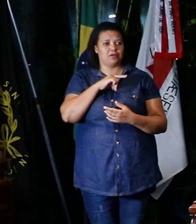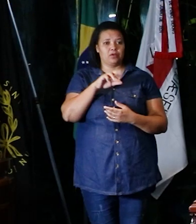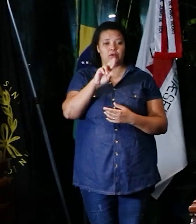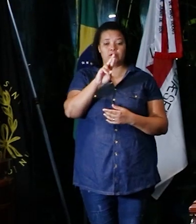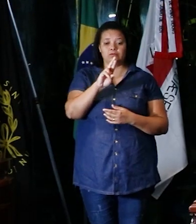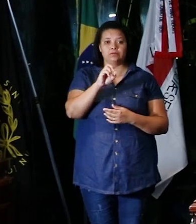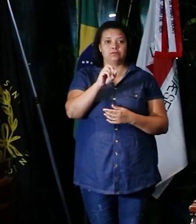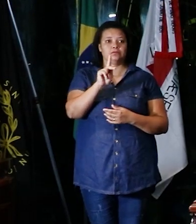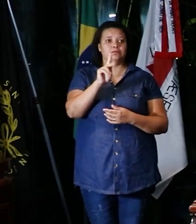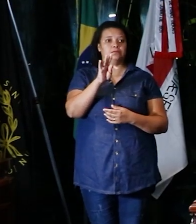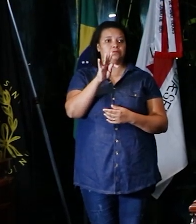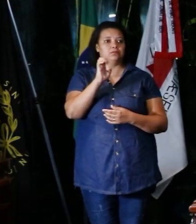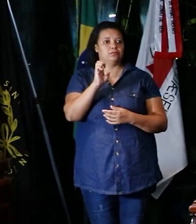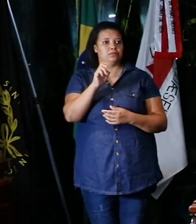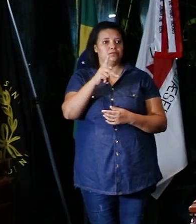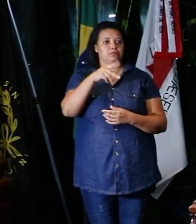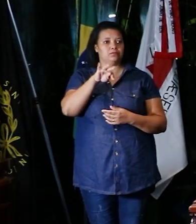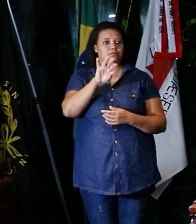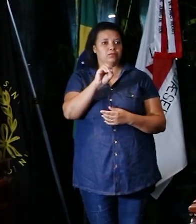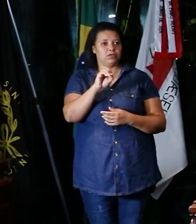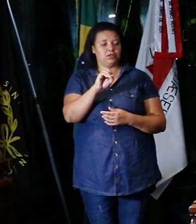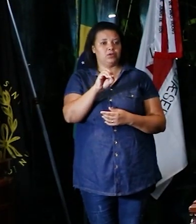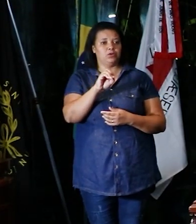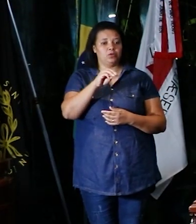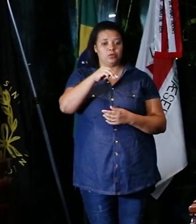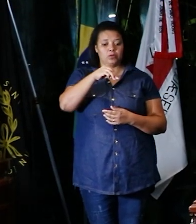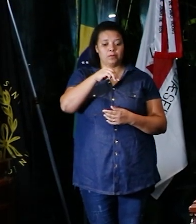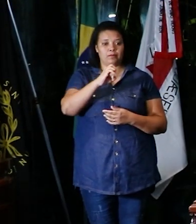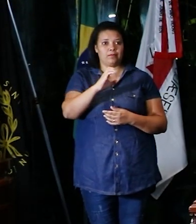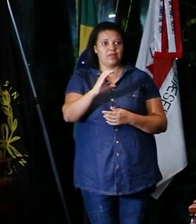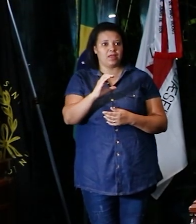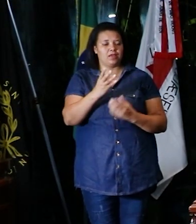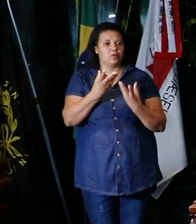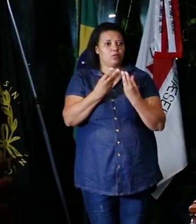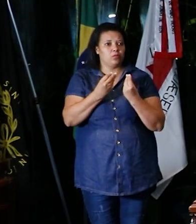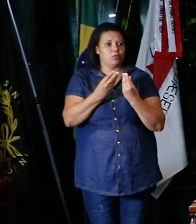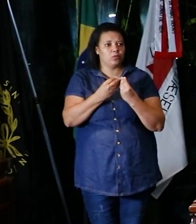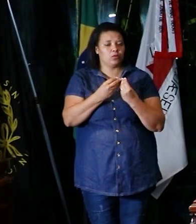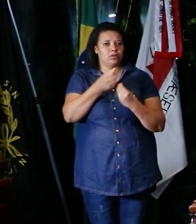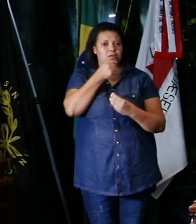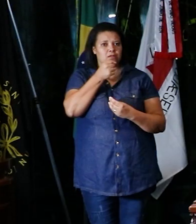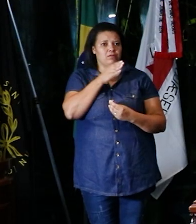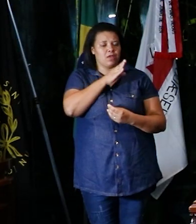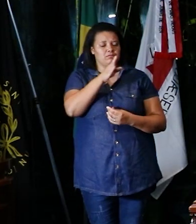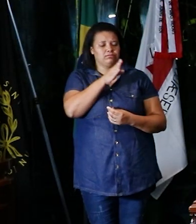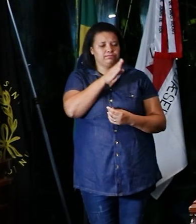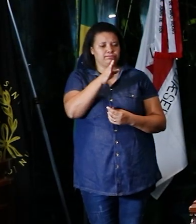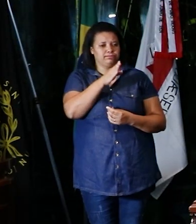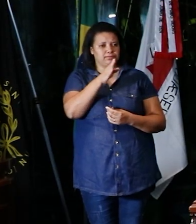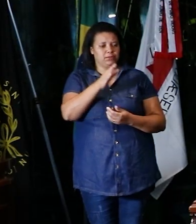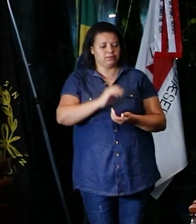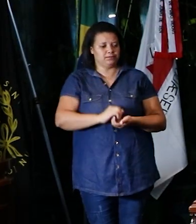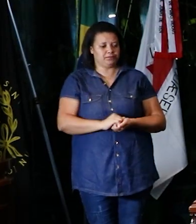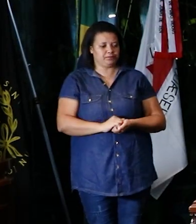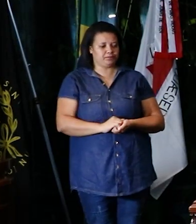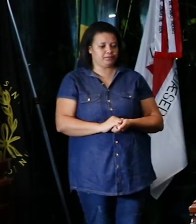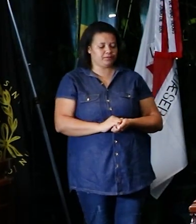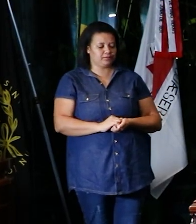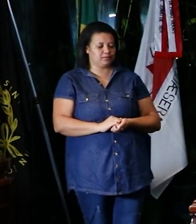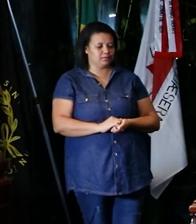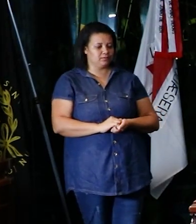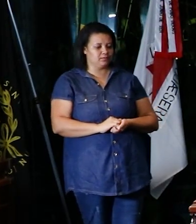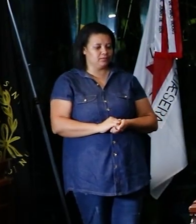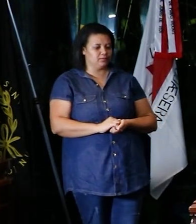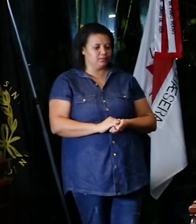Pinto, no MEC, demais. Tem uma outra que eu esqueci, vou lembrar aqui qual é.